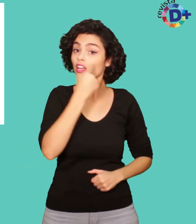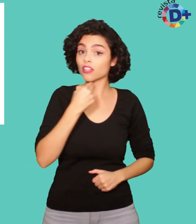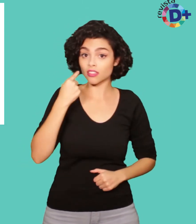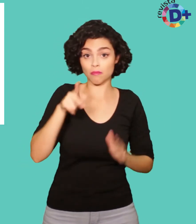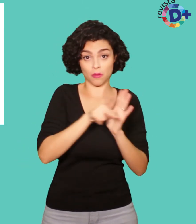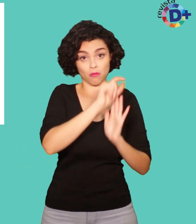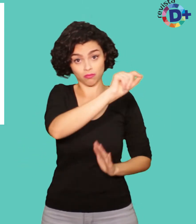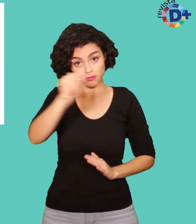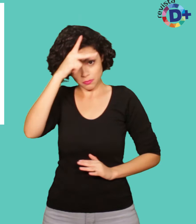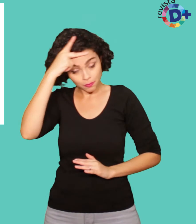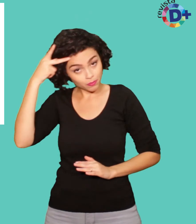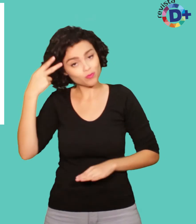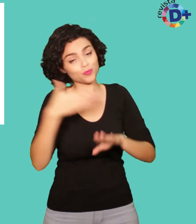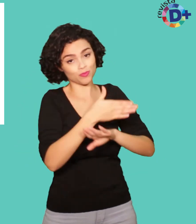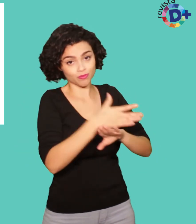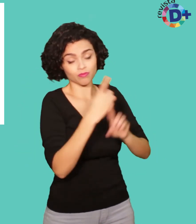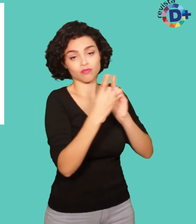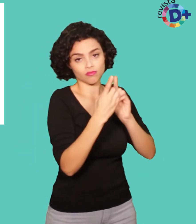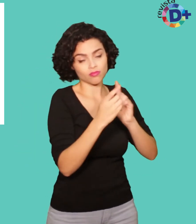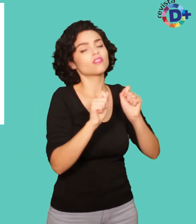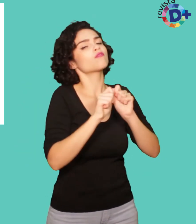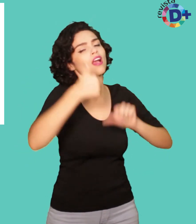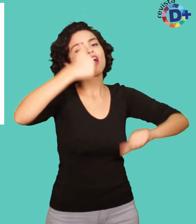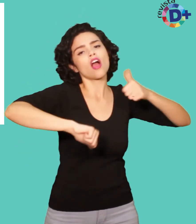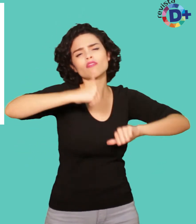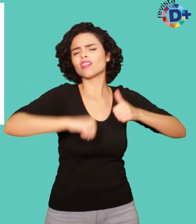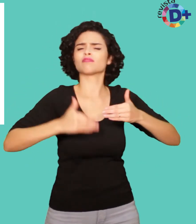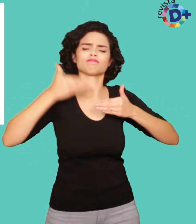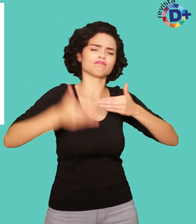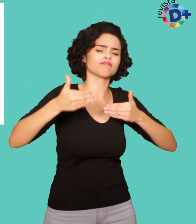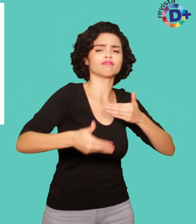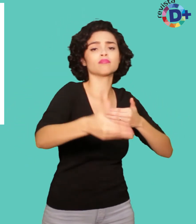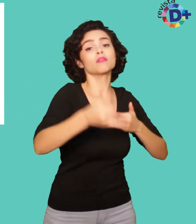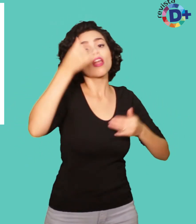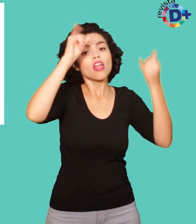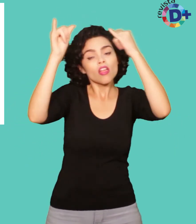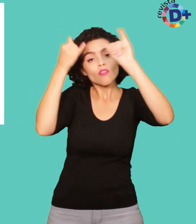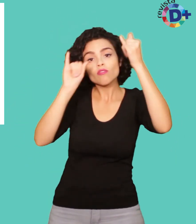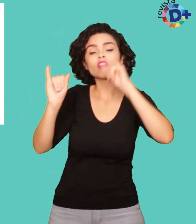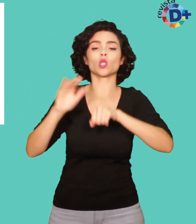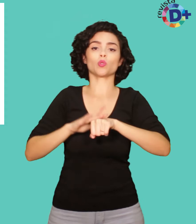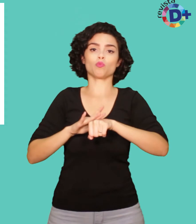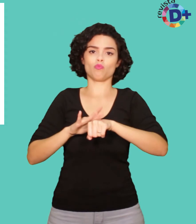de todos os pacientes são realizadas avaliações regulares que evitam doenças e